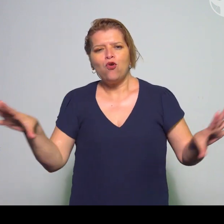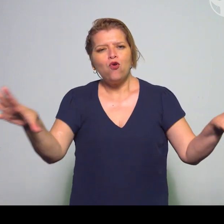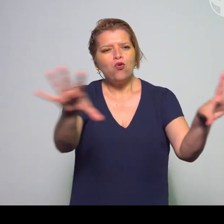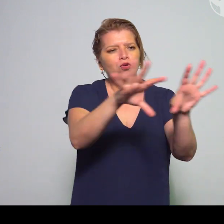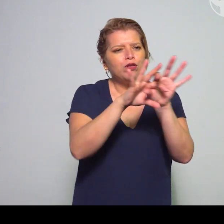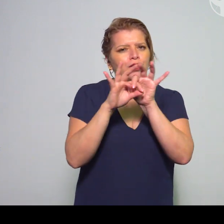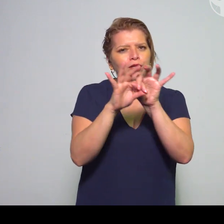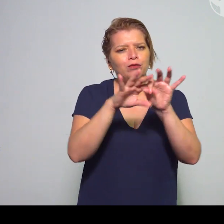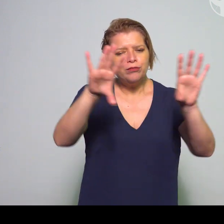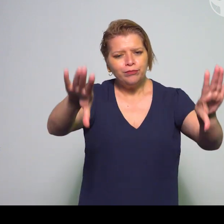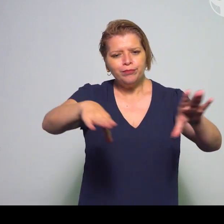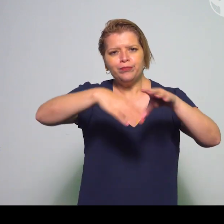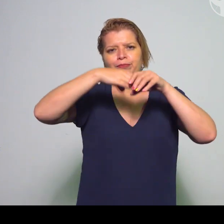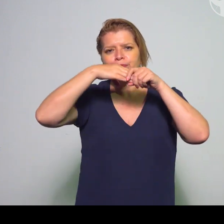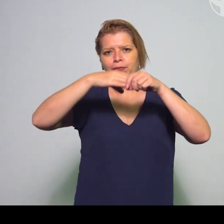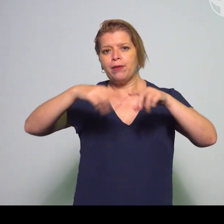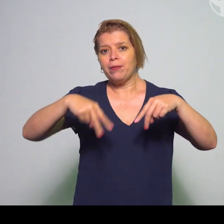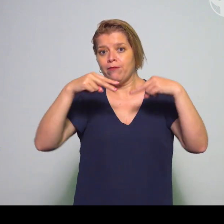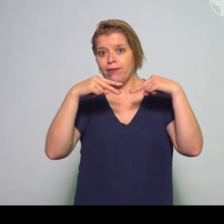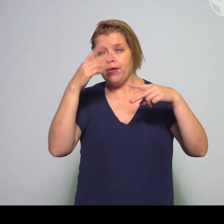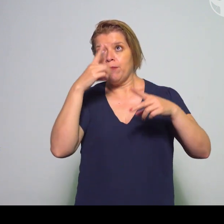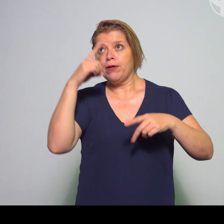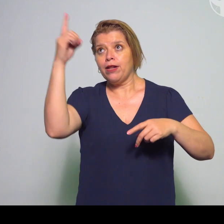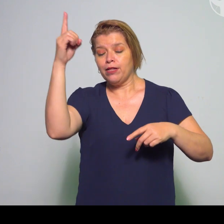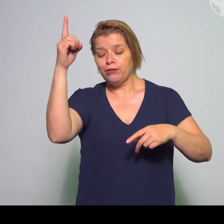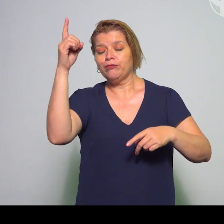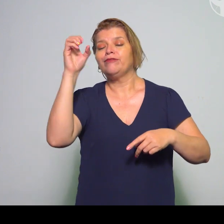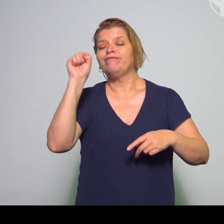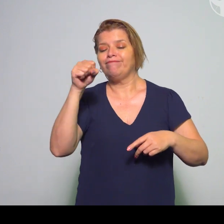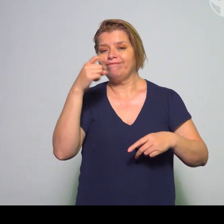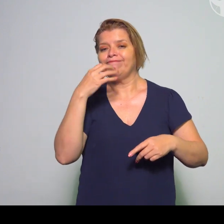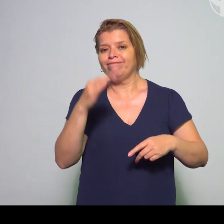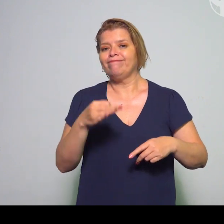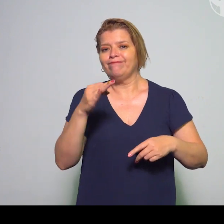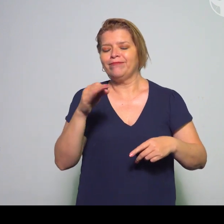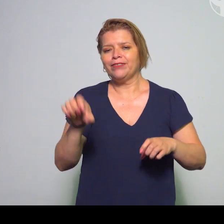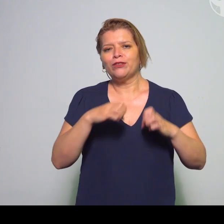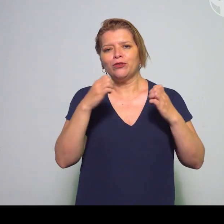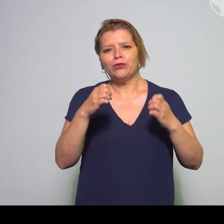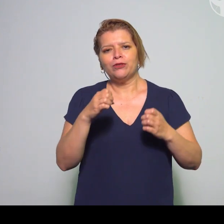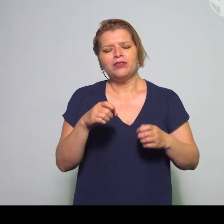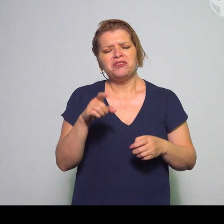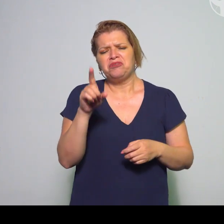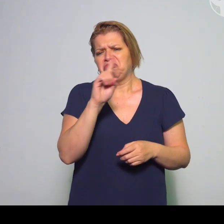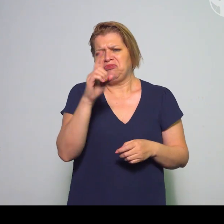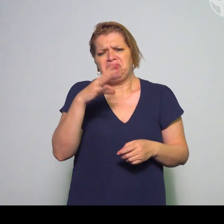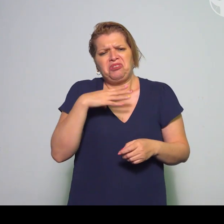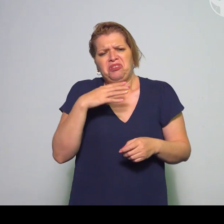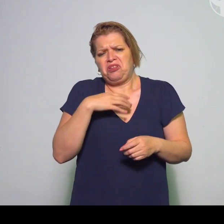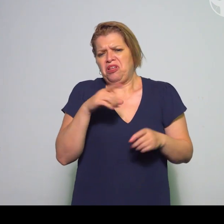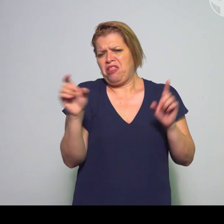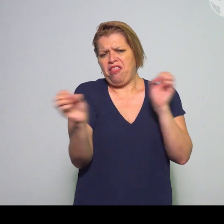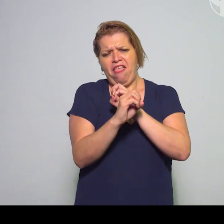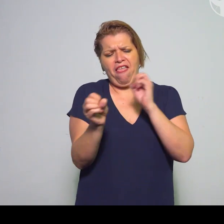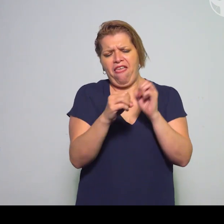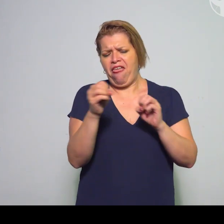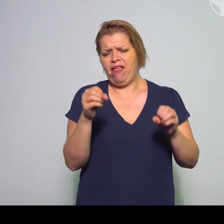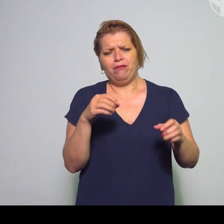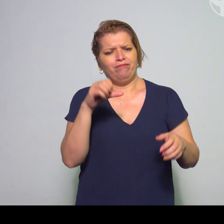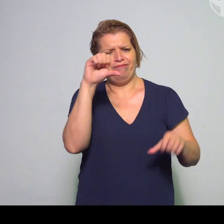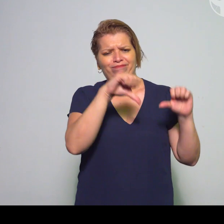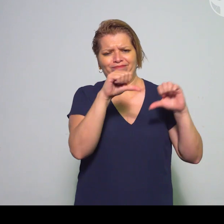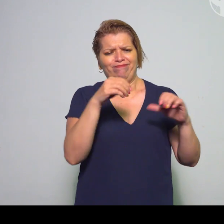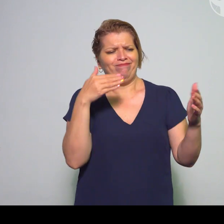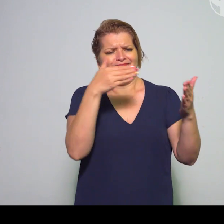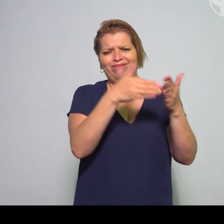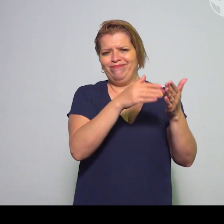eran unidos en matrimonio, vivieron para Dios y para ambos. Y definitivamente eran intachables, aunque esto, como